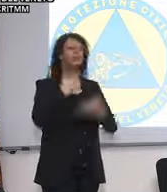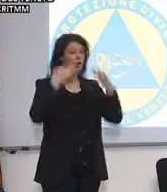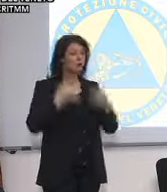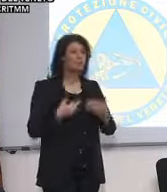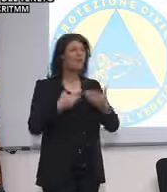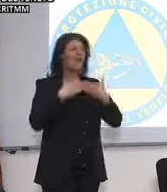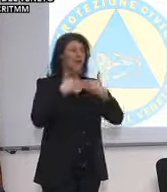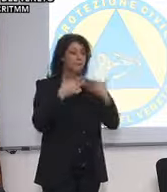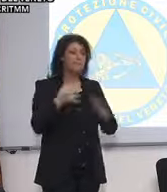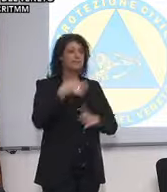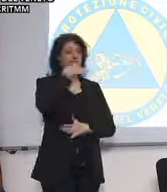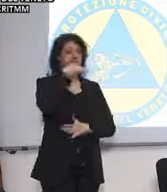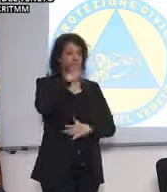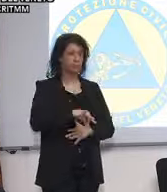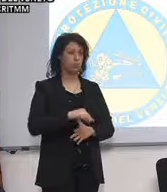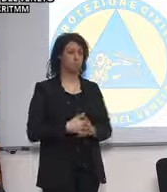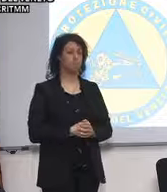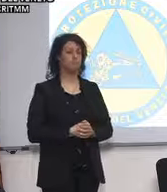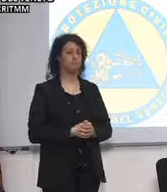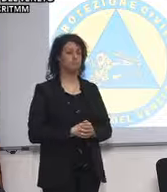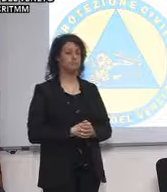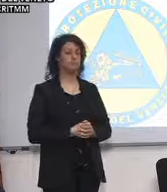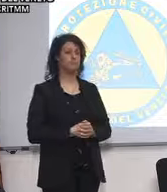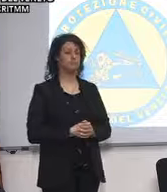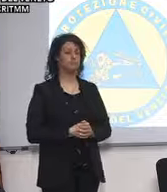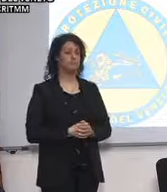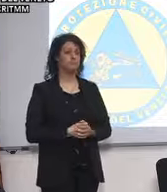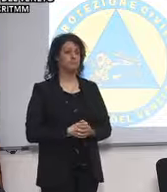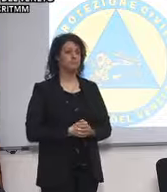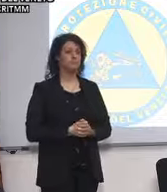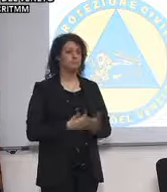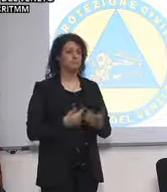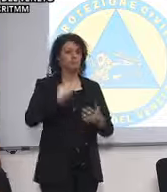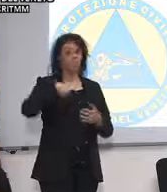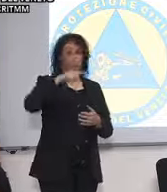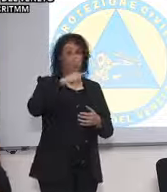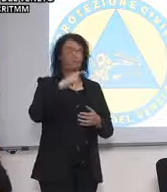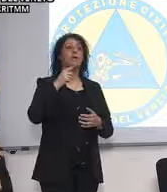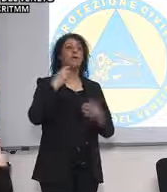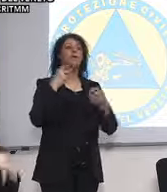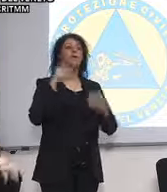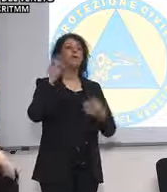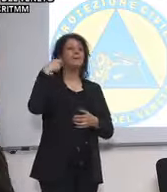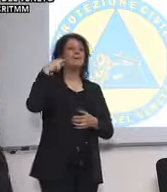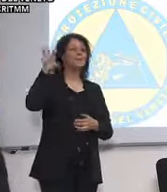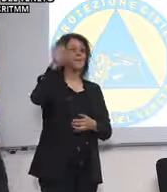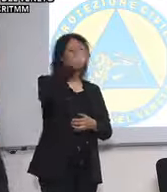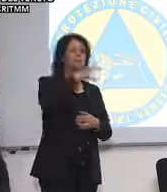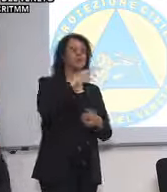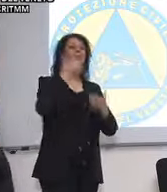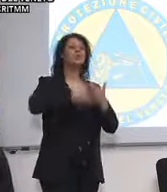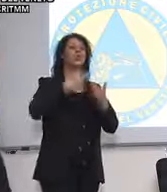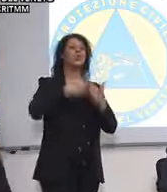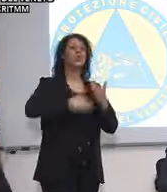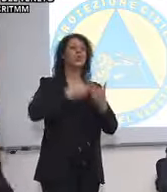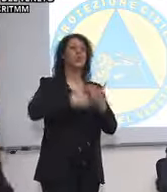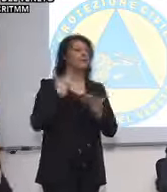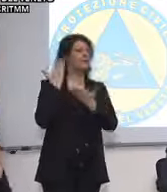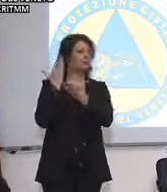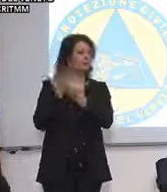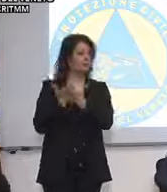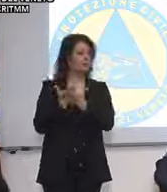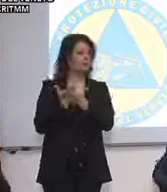tant'è vero il collega presidente ha presentato, abbiamo presentato assieme un documento ed è assolutamente in linea